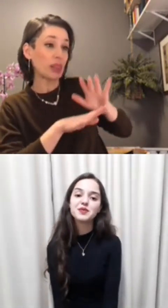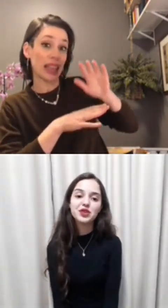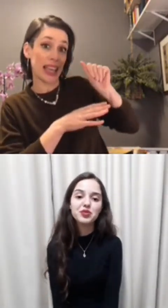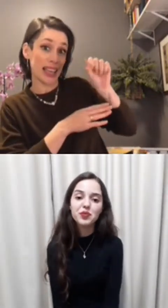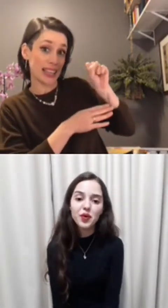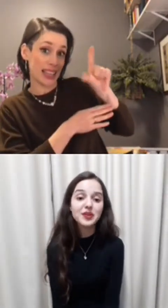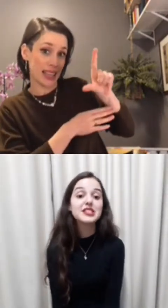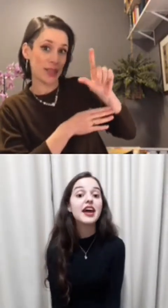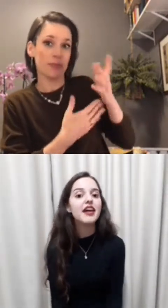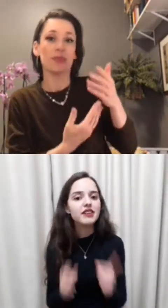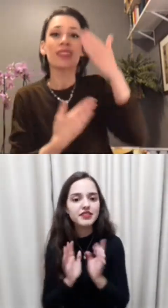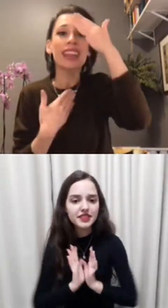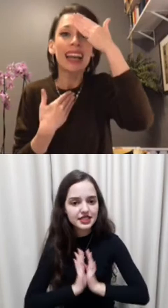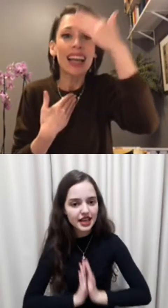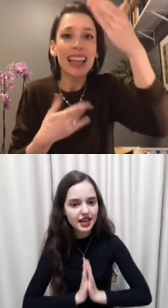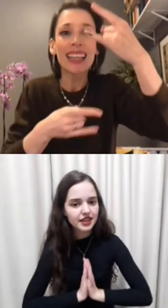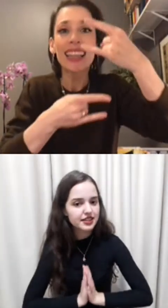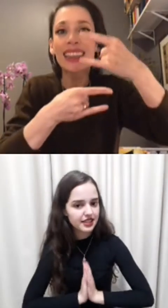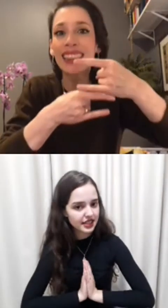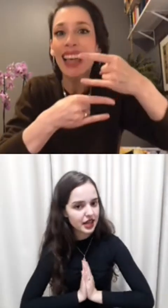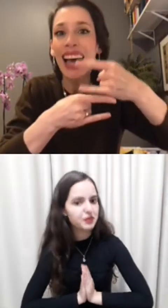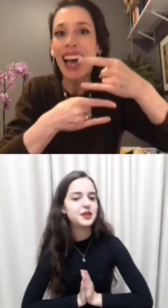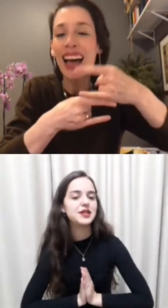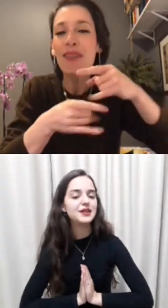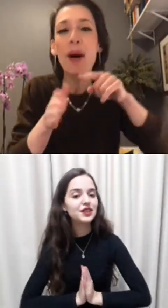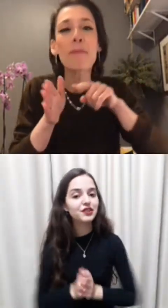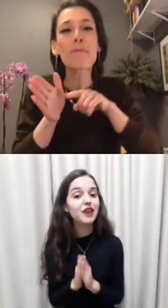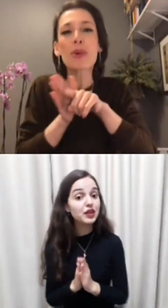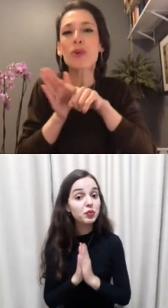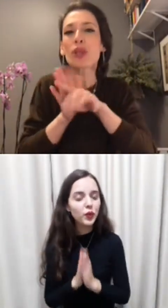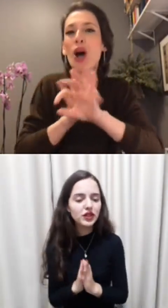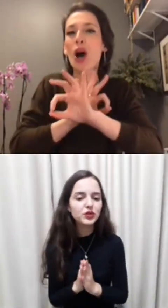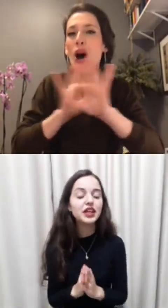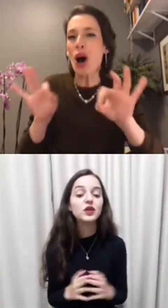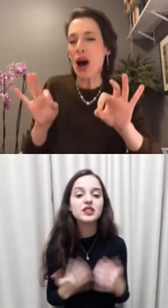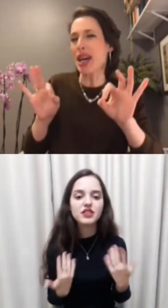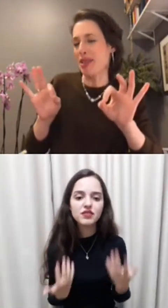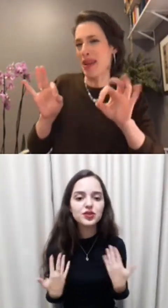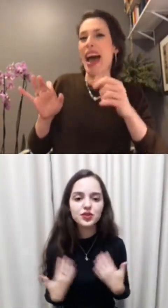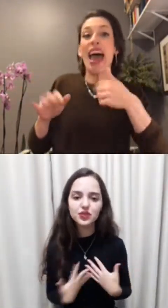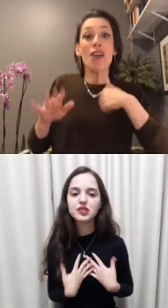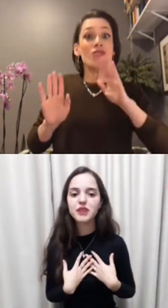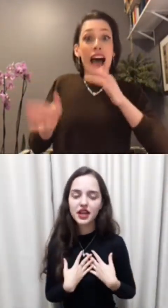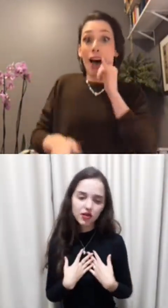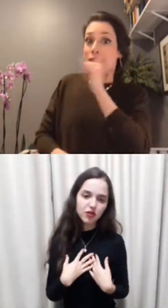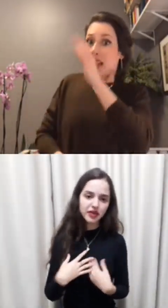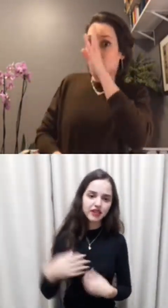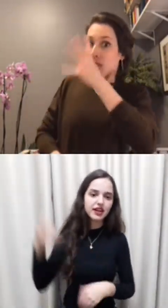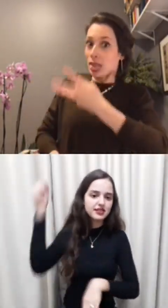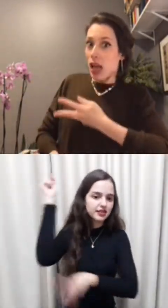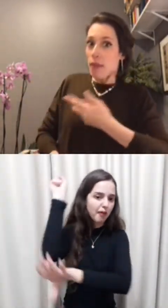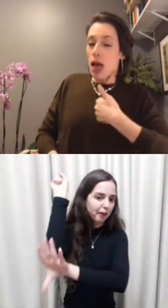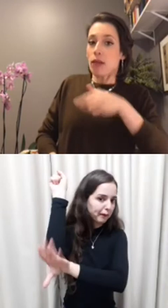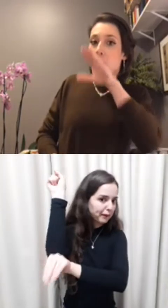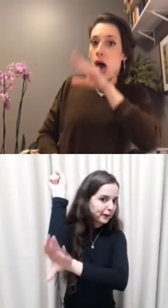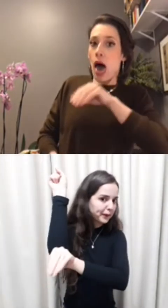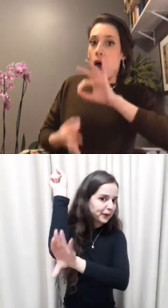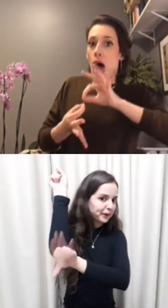perguntas muito boas. Eu avisei antes a Débora, gente, que eu falo muito. Inclusive, os surdos brincam comigo assim,